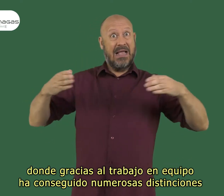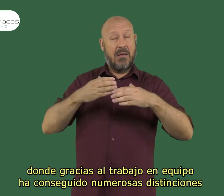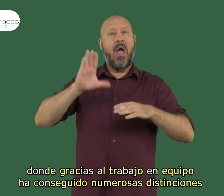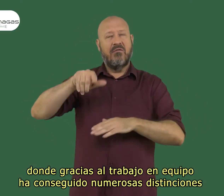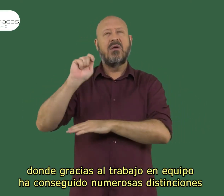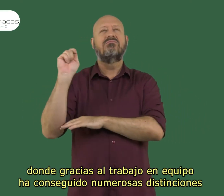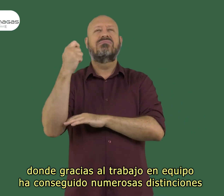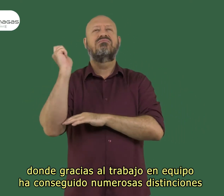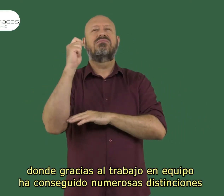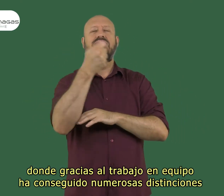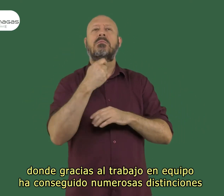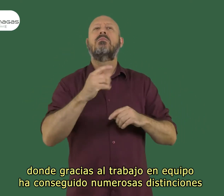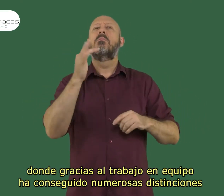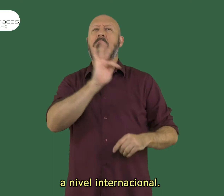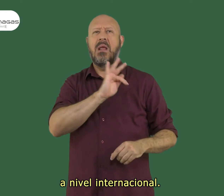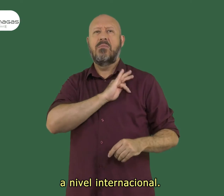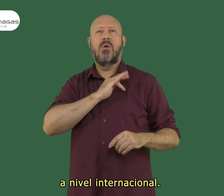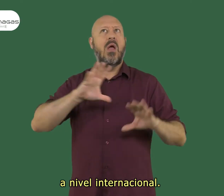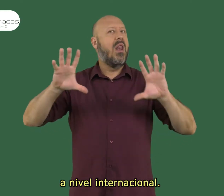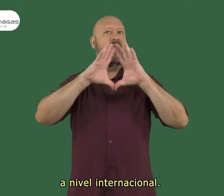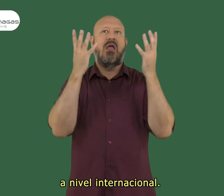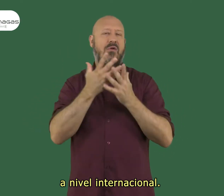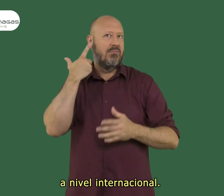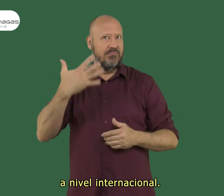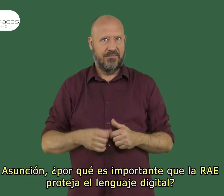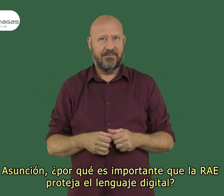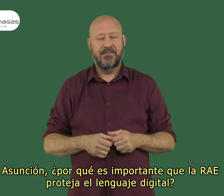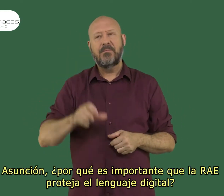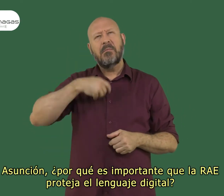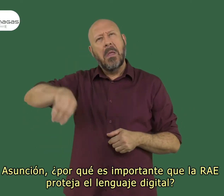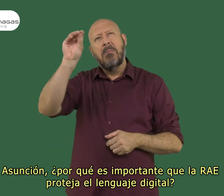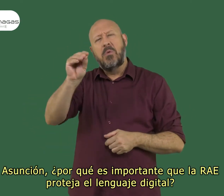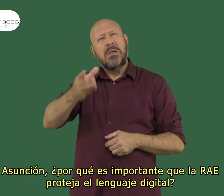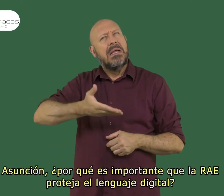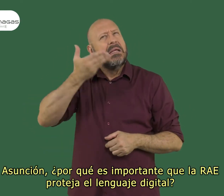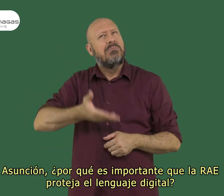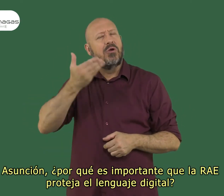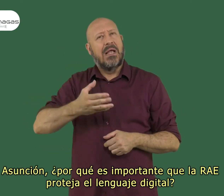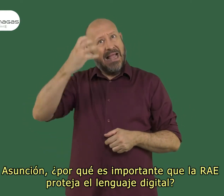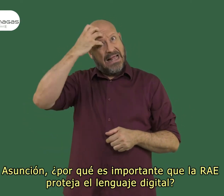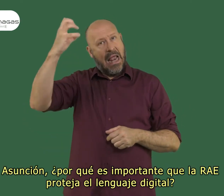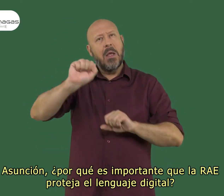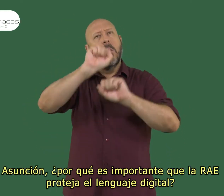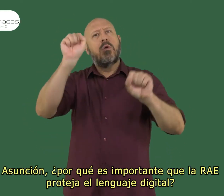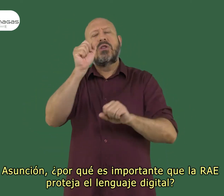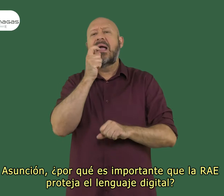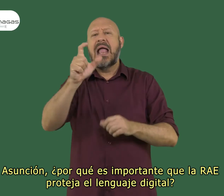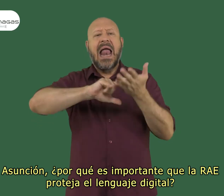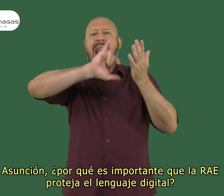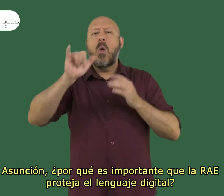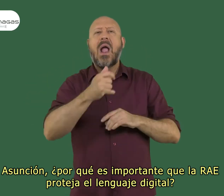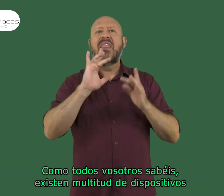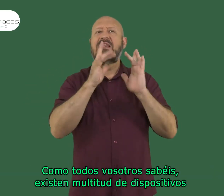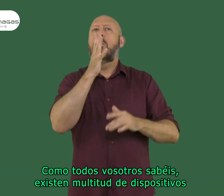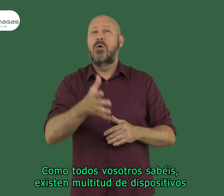ha conseguido numerosas distinciones a nivel internacional. Asunción, ¿por qué es importante que la RAE proteja el lenguaje